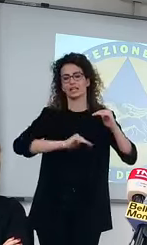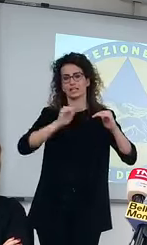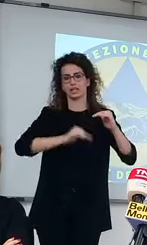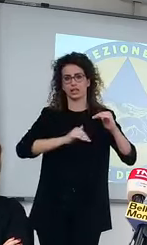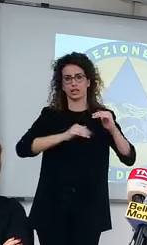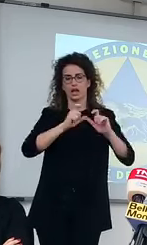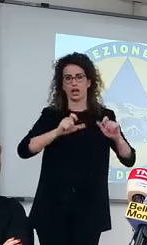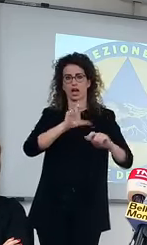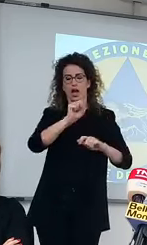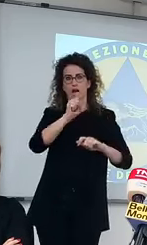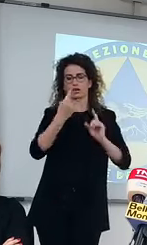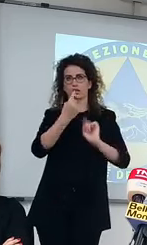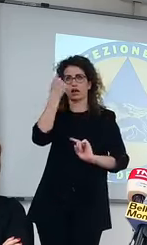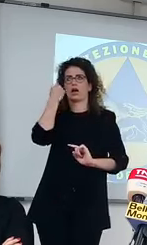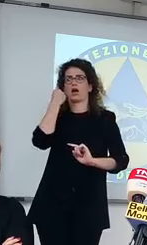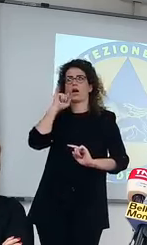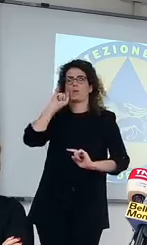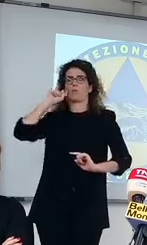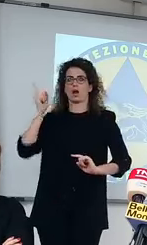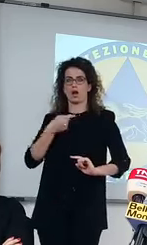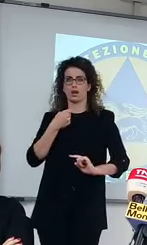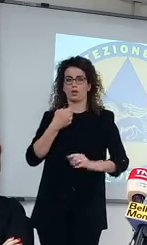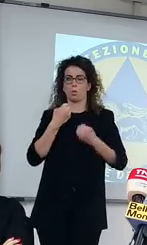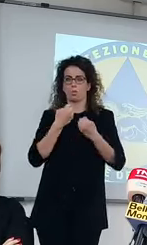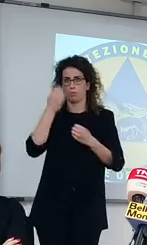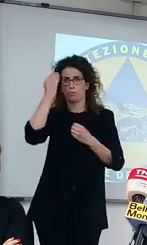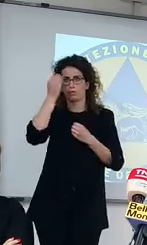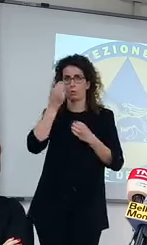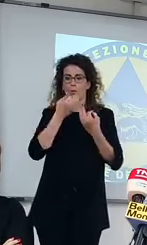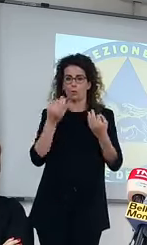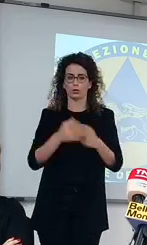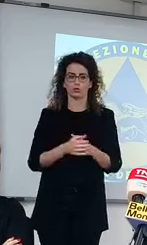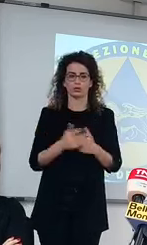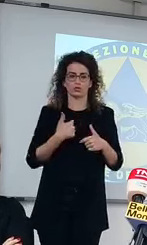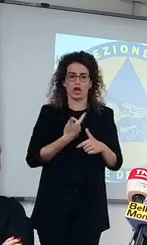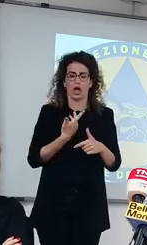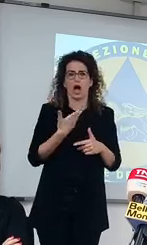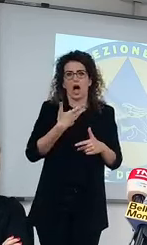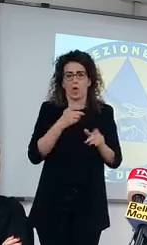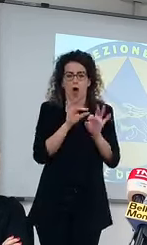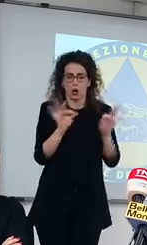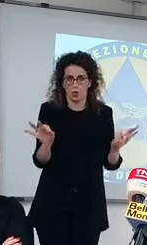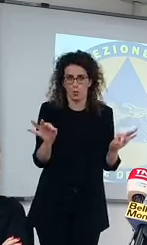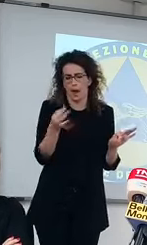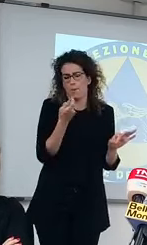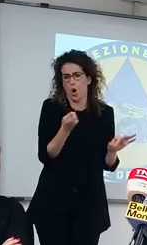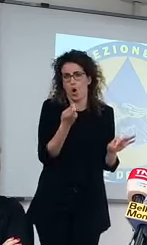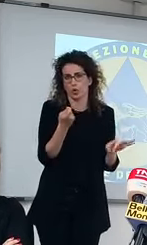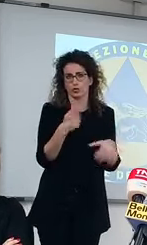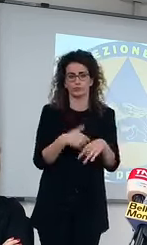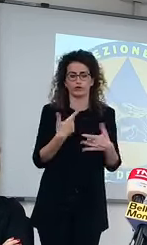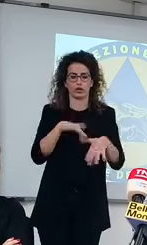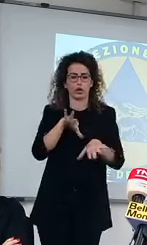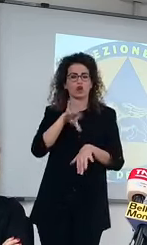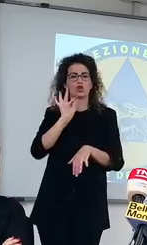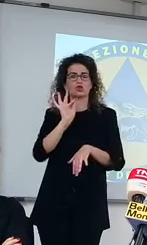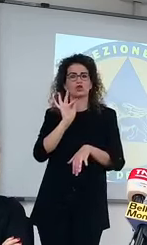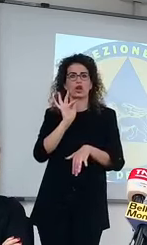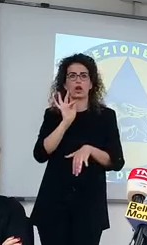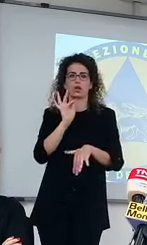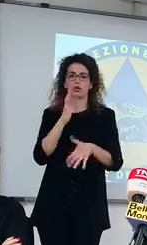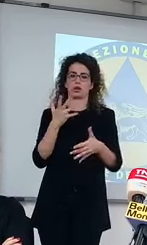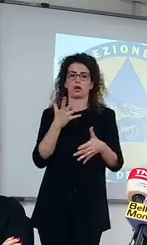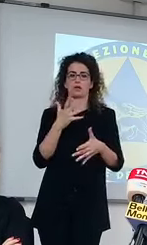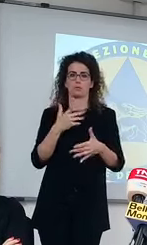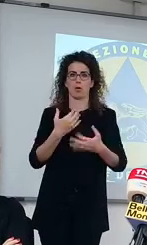vaccini AstraZeneca e Johnson & Johnson, ce ne sono stati anche da noi, ma in maniera infinitesimale, cioè noi abbiamo fatto una scelta assolutamente di